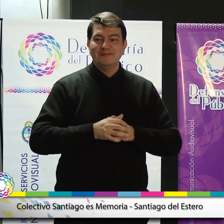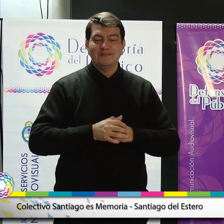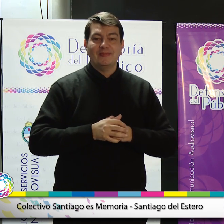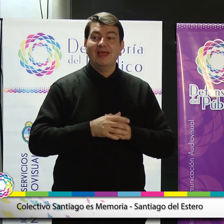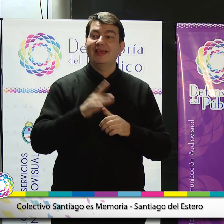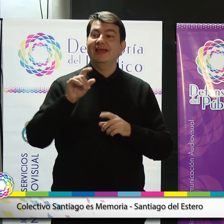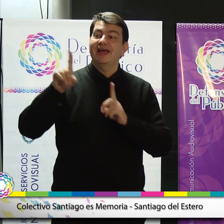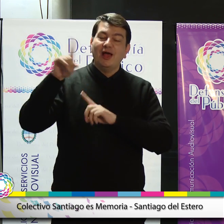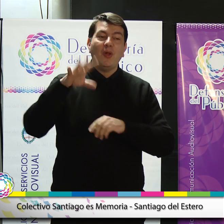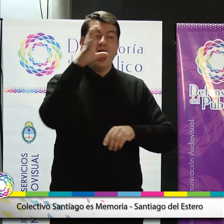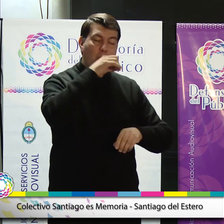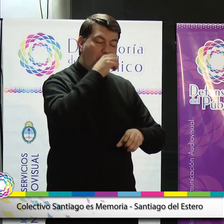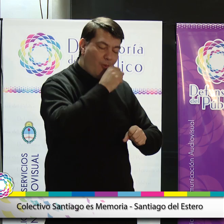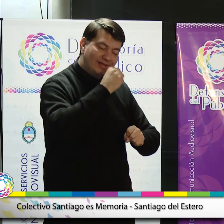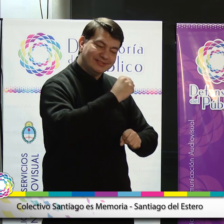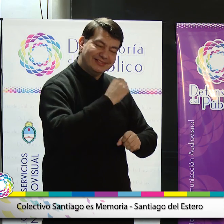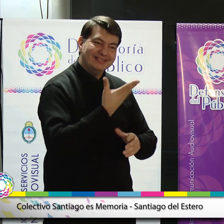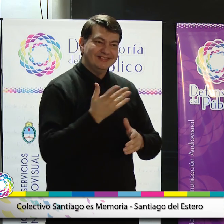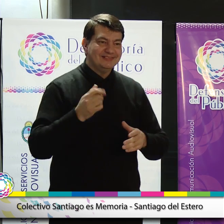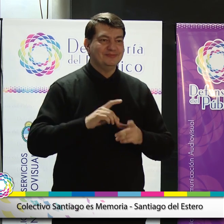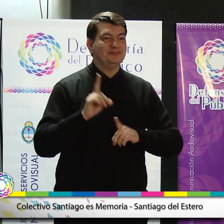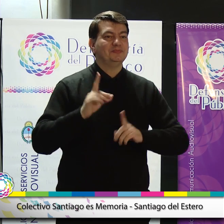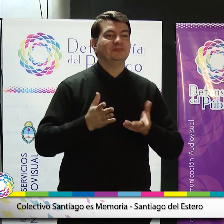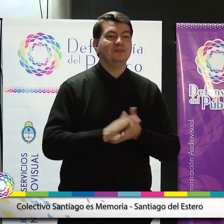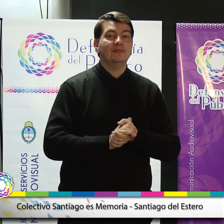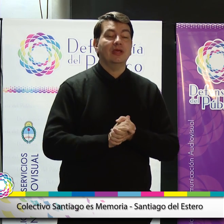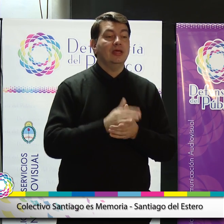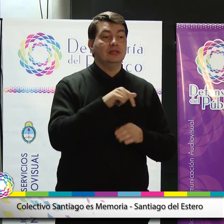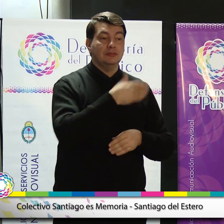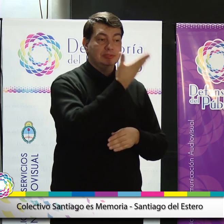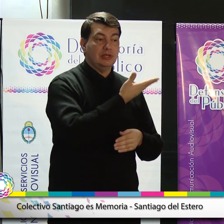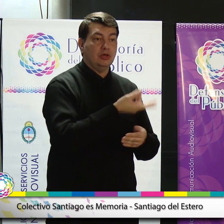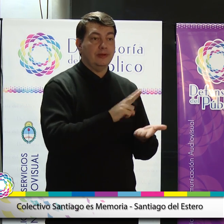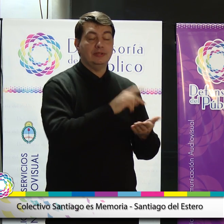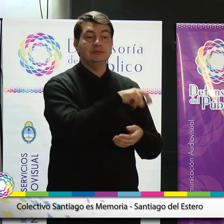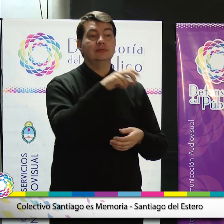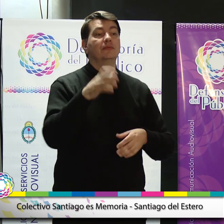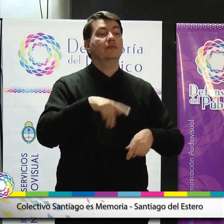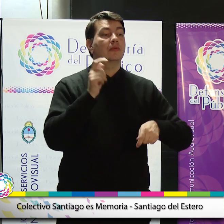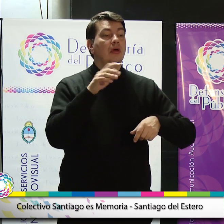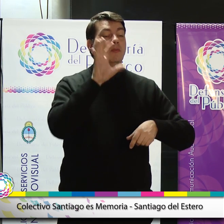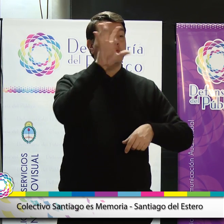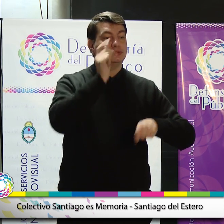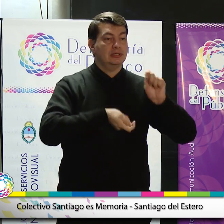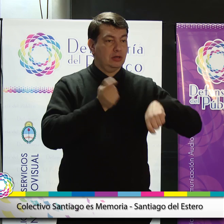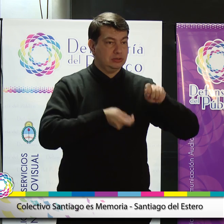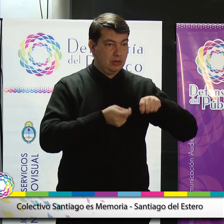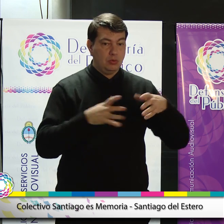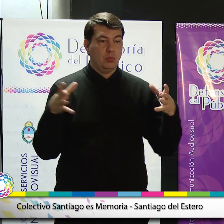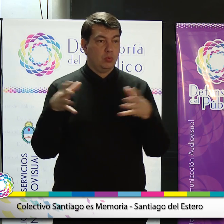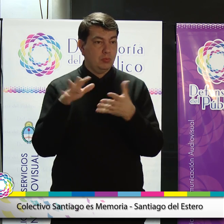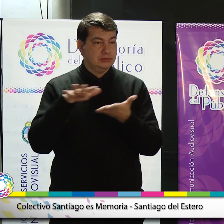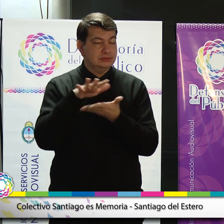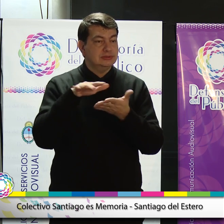resistiendo con aguante bueno bueno me presento vengo de santiago del estero de un colectivo que se llama santiago es